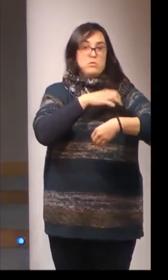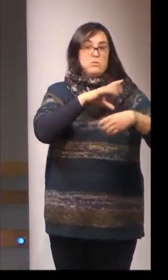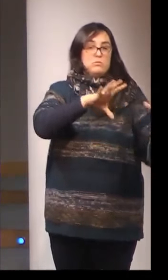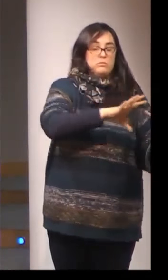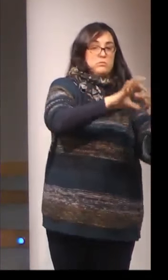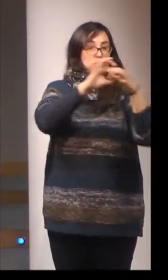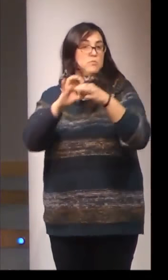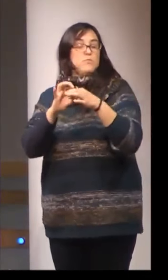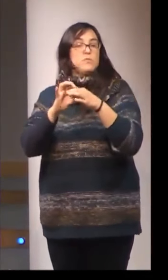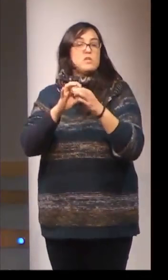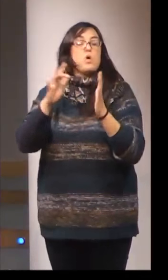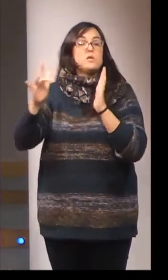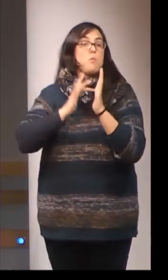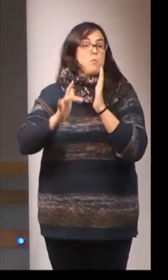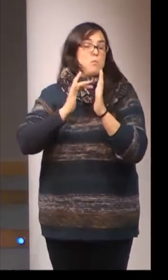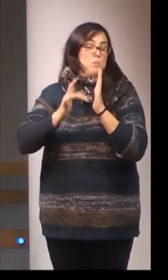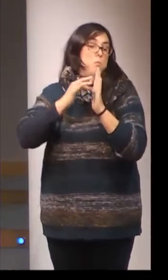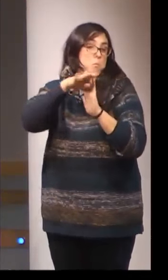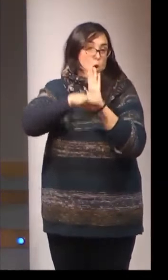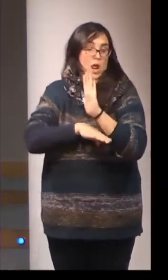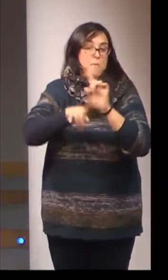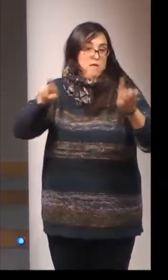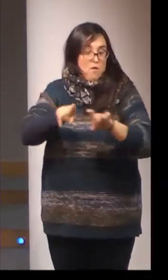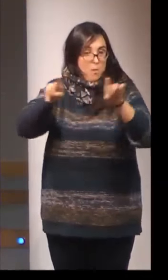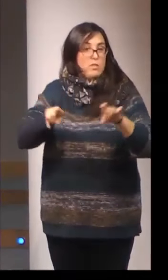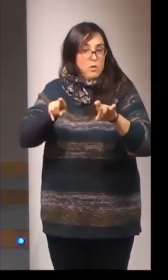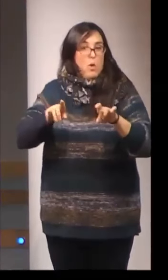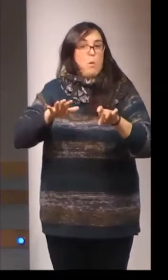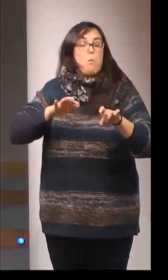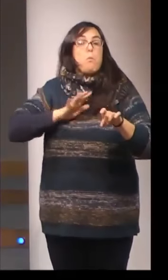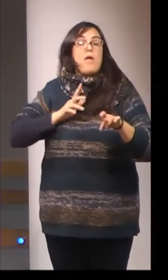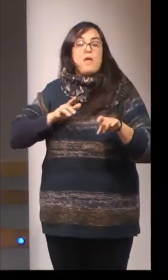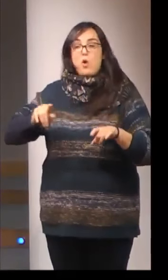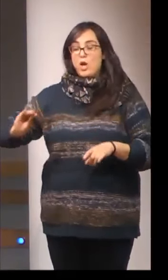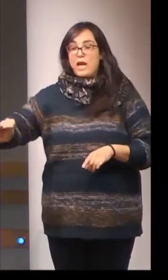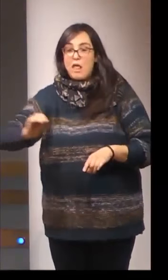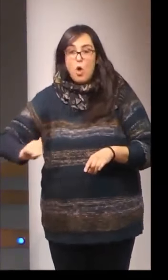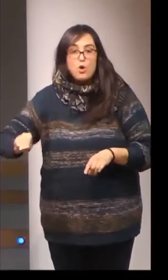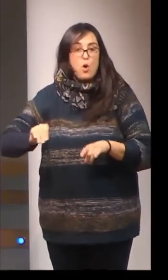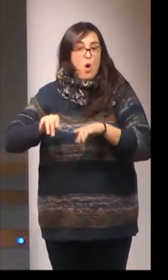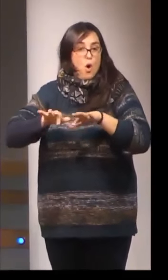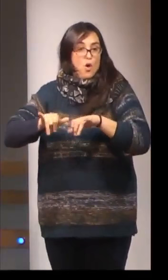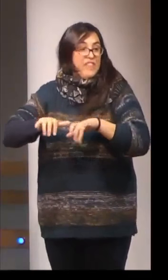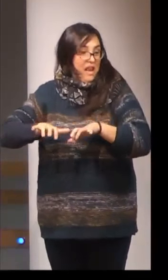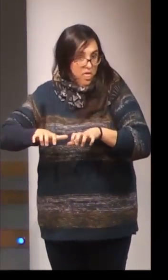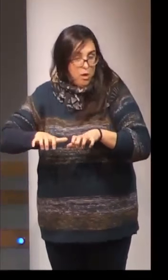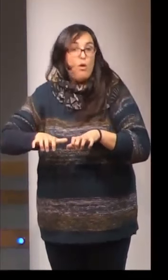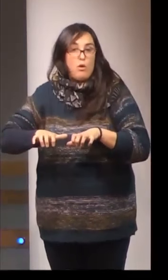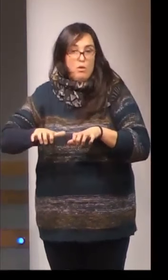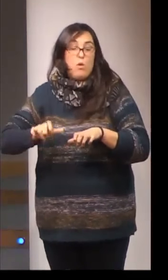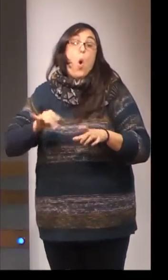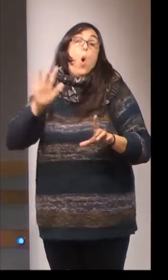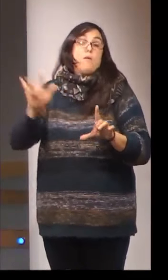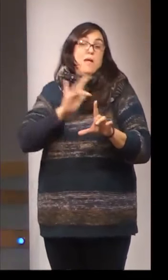Contamos con bases de datos vinculadas a un programa informático, de tal forma que a través del